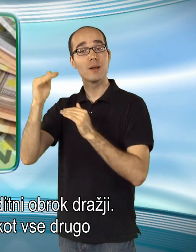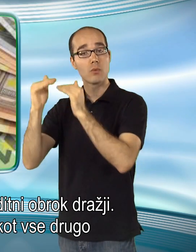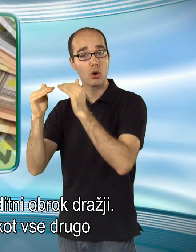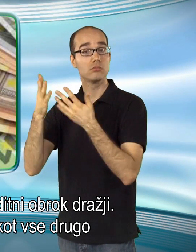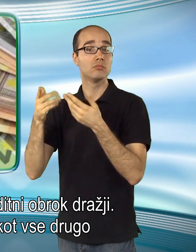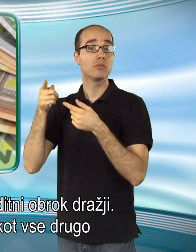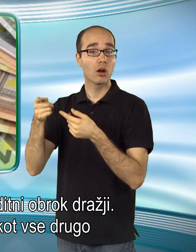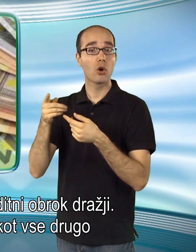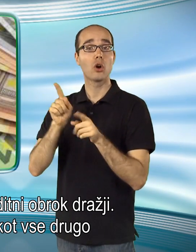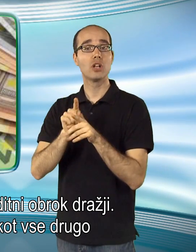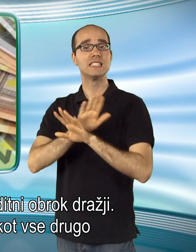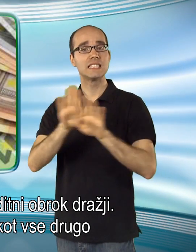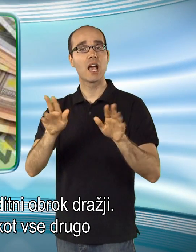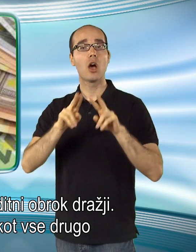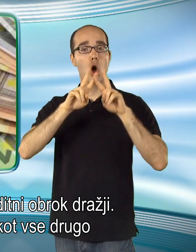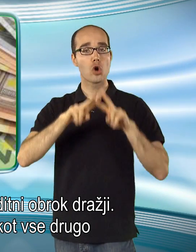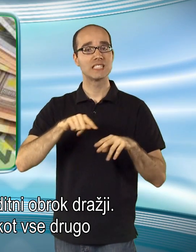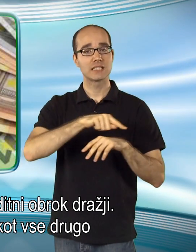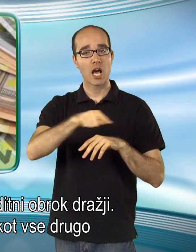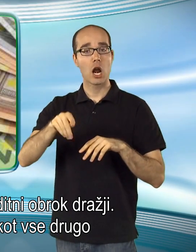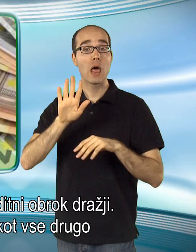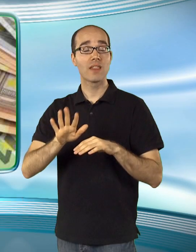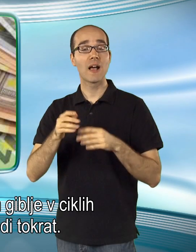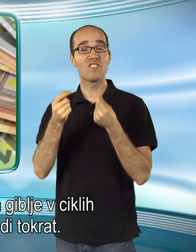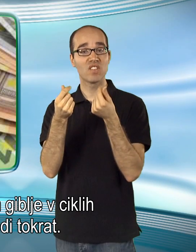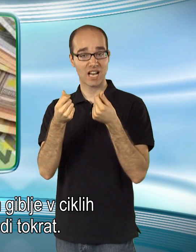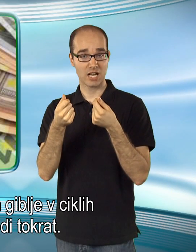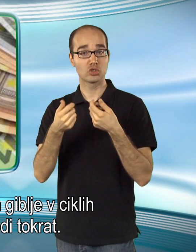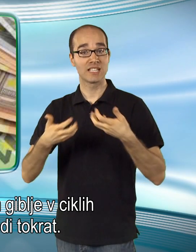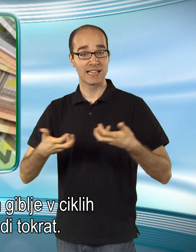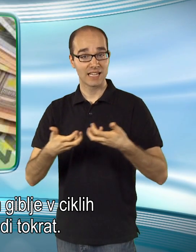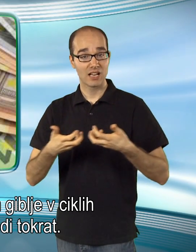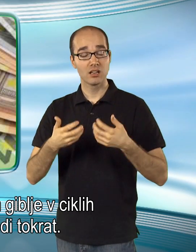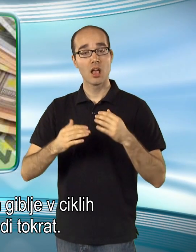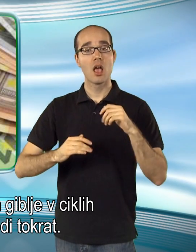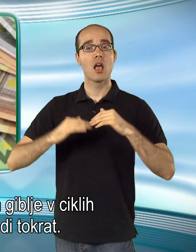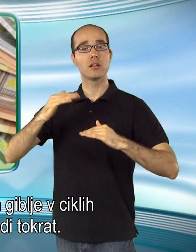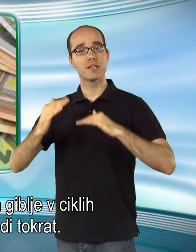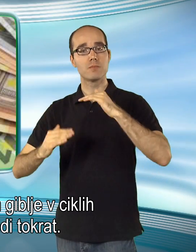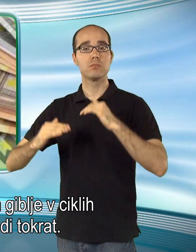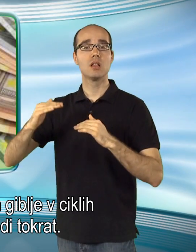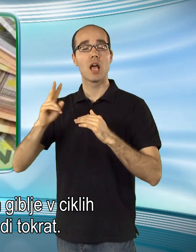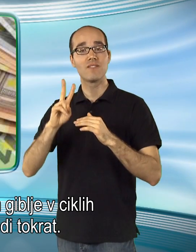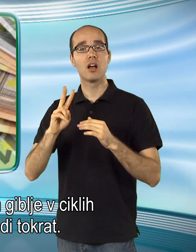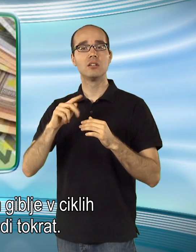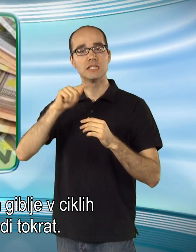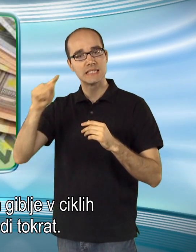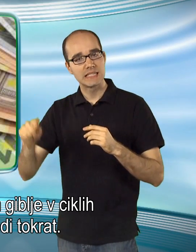Euribor se tako kot vse drugo na finančnih trgih giblje v ciklih. In tako bo tudi tokrat.